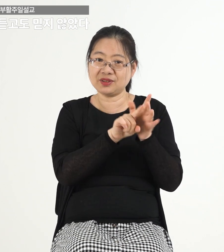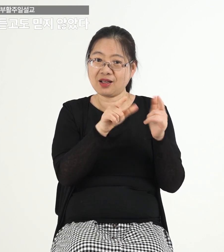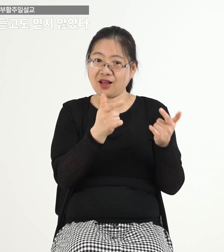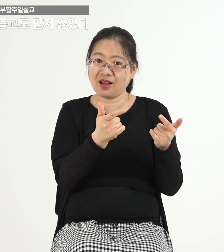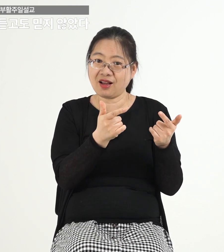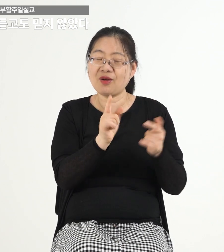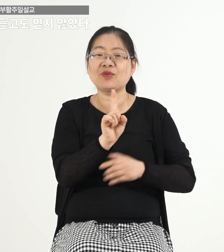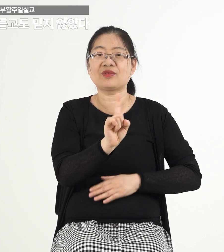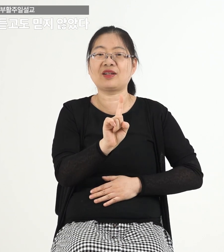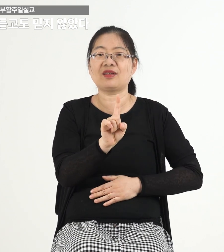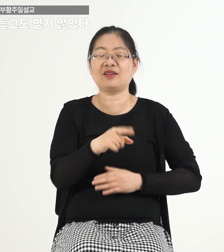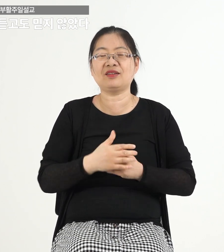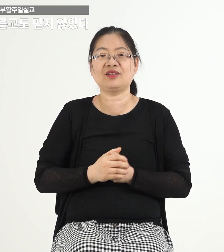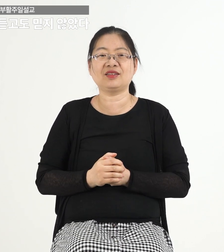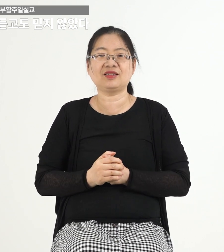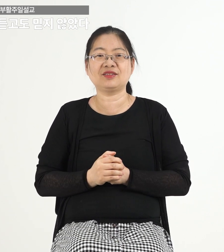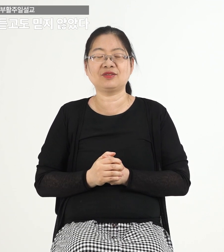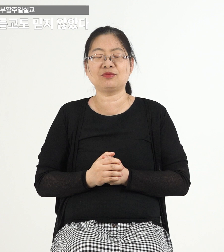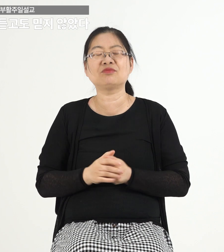믿었을까?